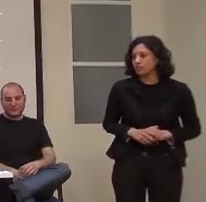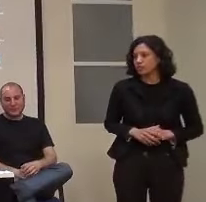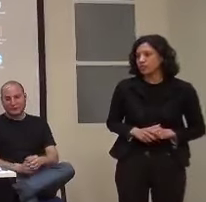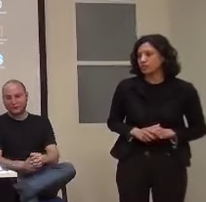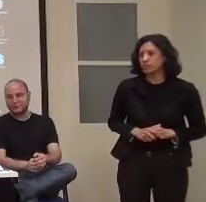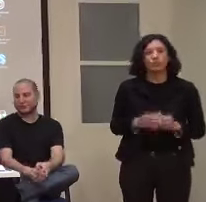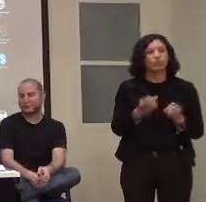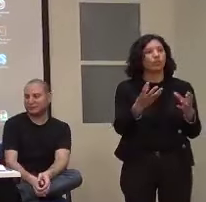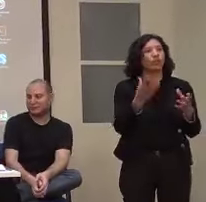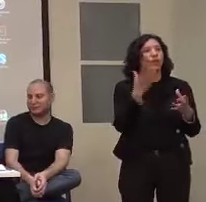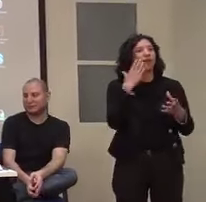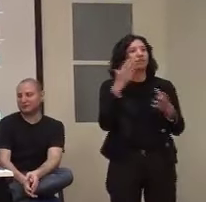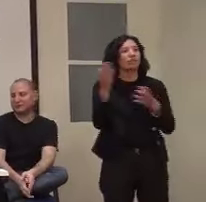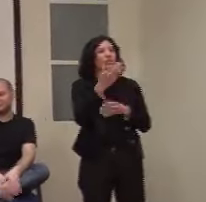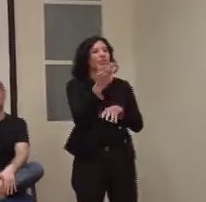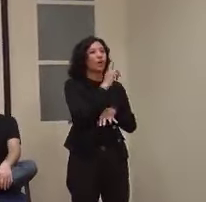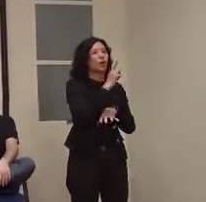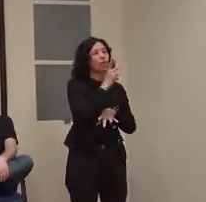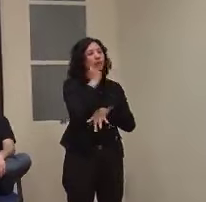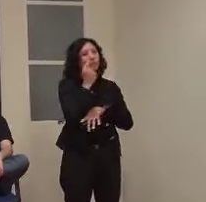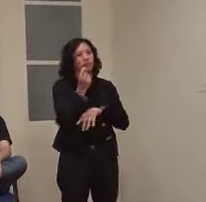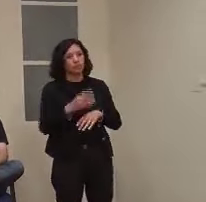buenas tardes